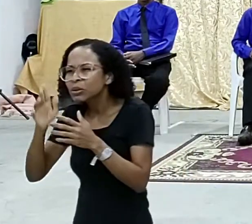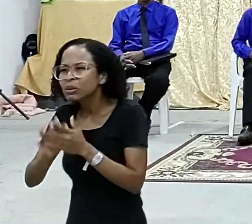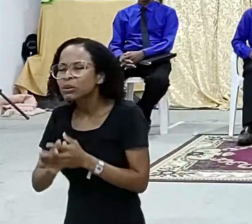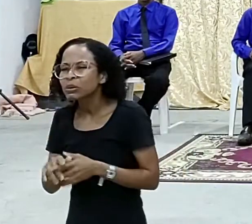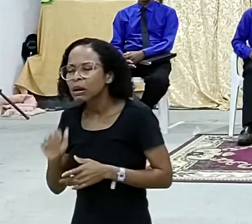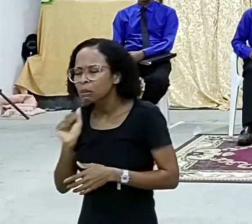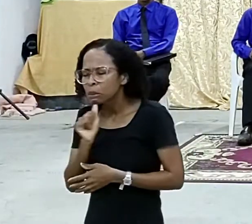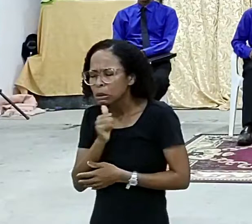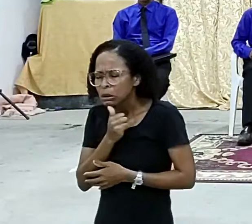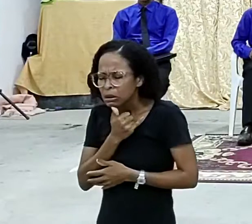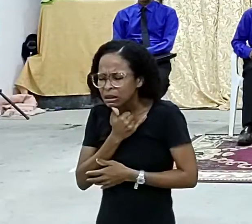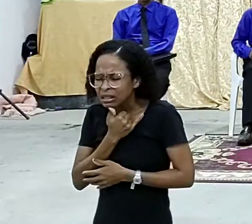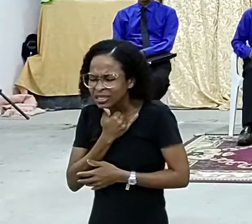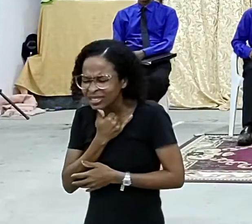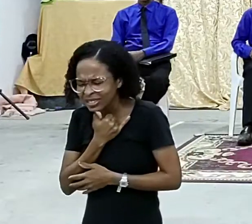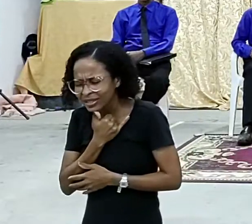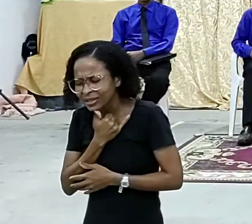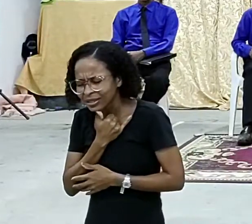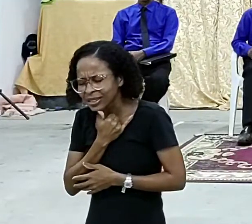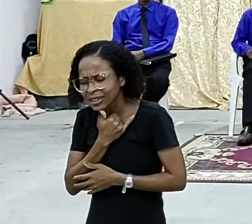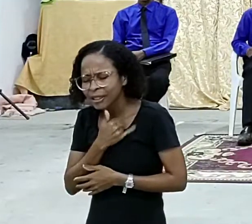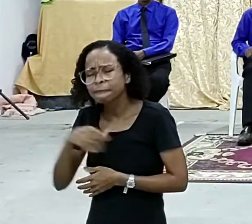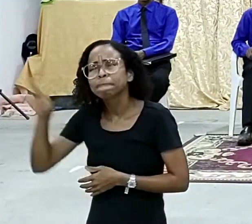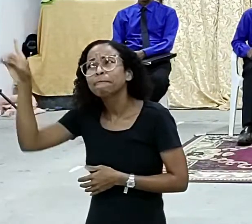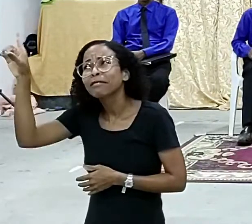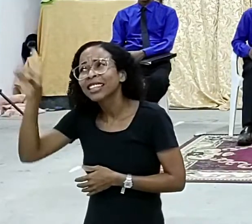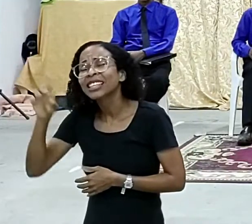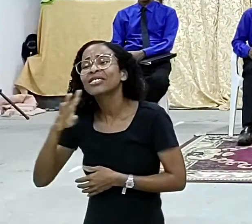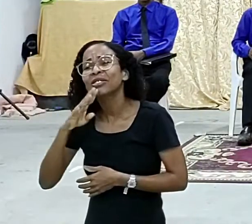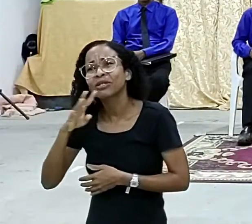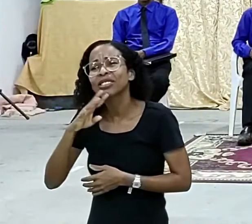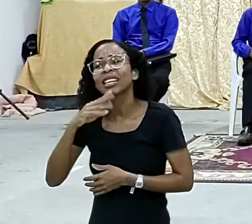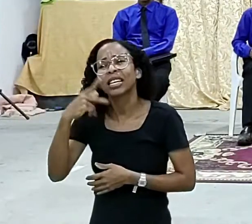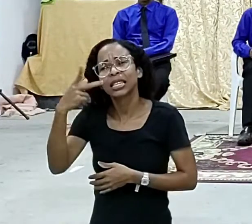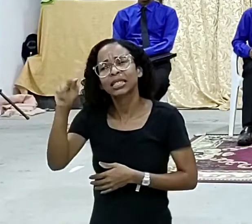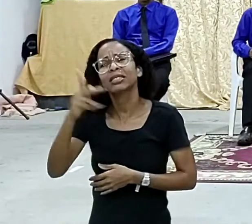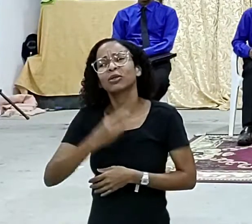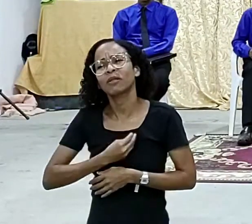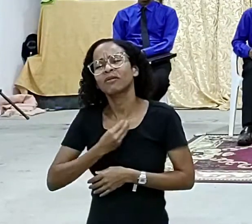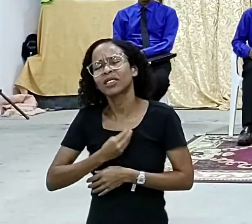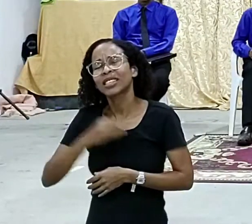Só Deus é que sabe, e aquela pessoa, o que ele está passando.